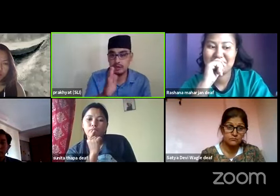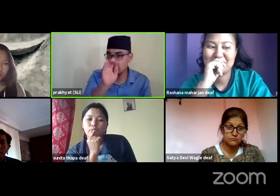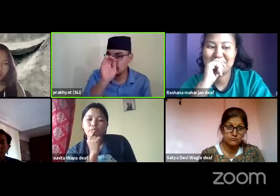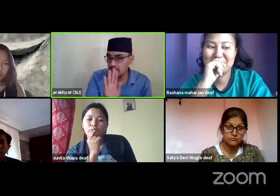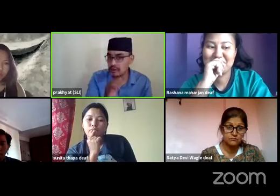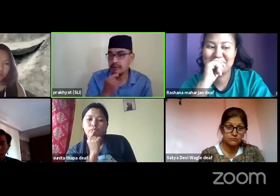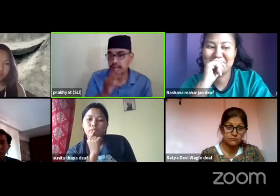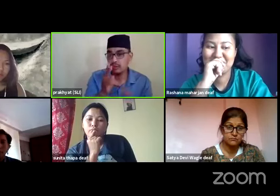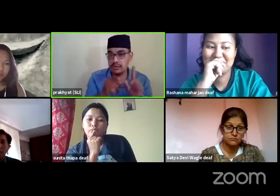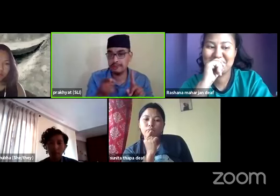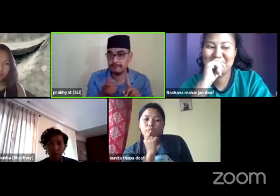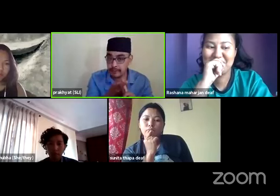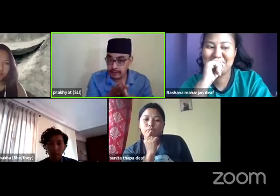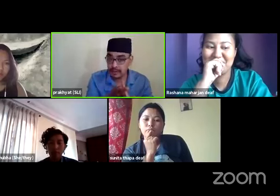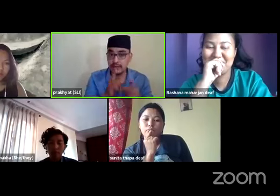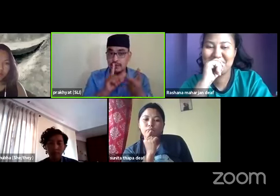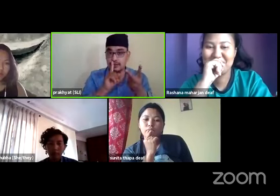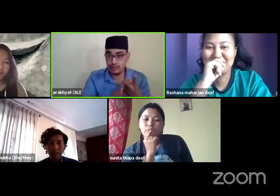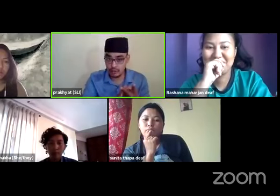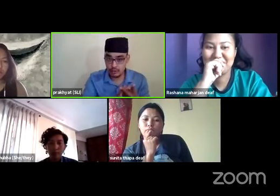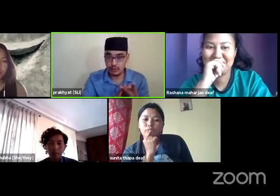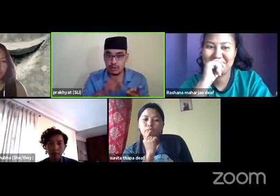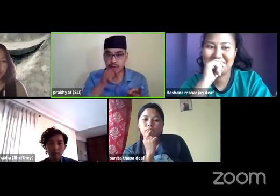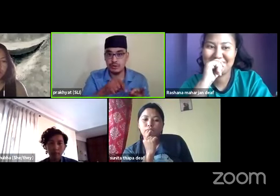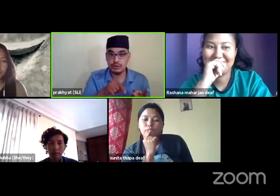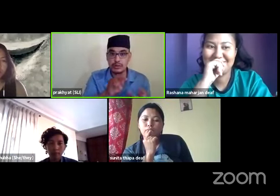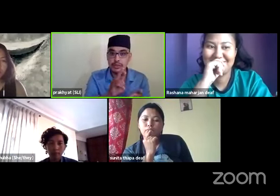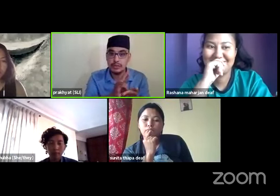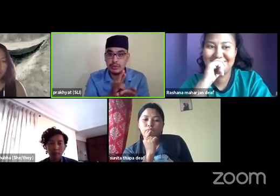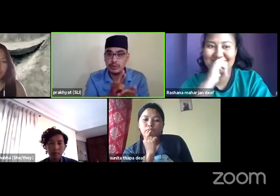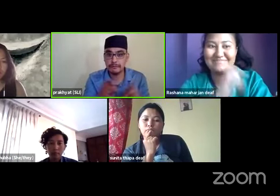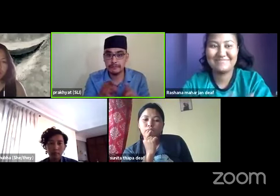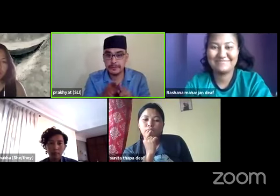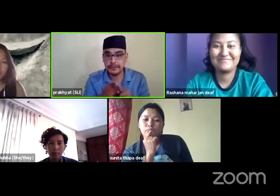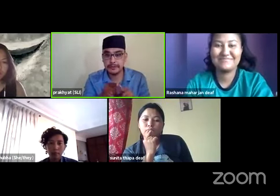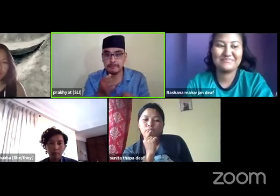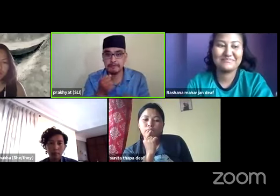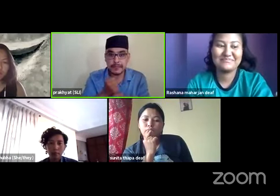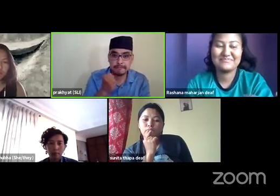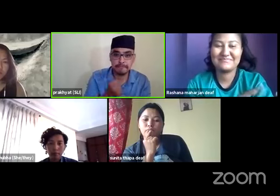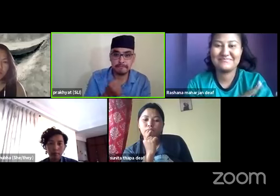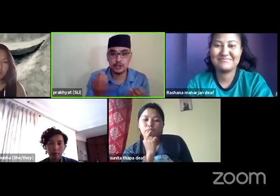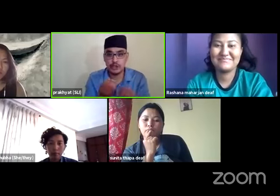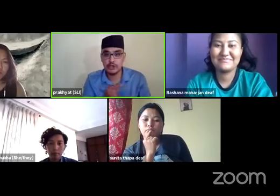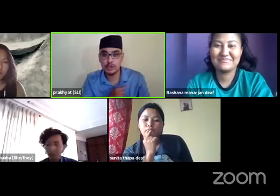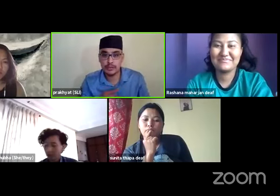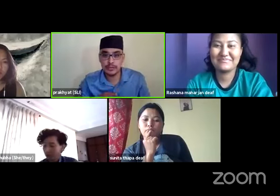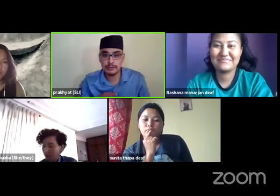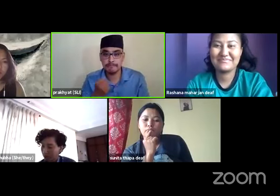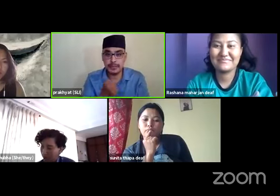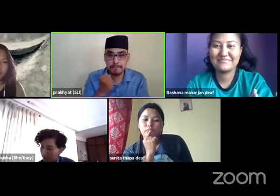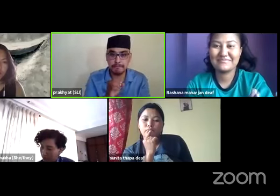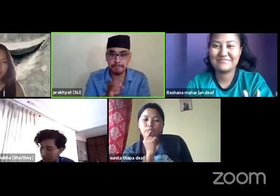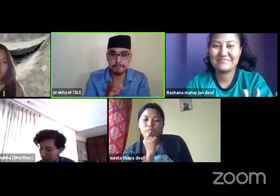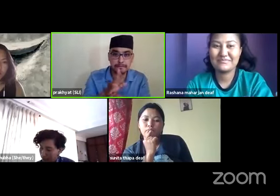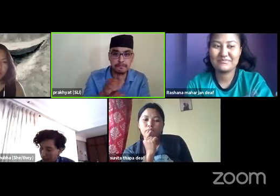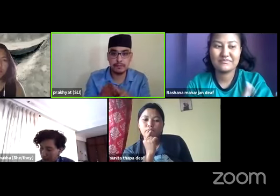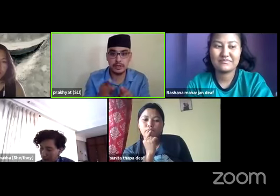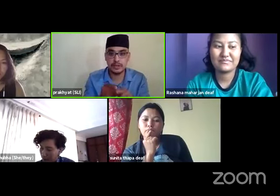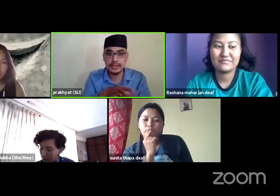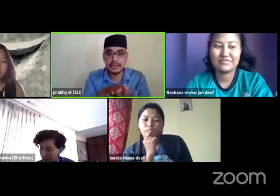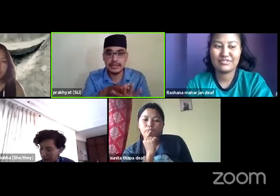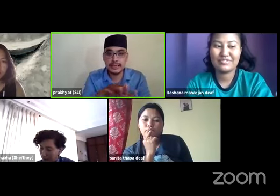कुरा सेकेन्ड कुरा चाहिँ अनि यो थ्रु आउट द रिपोर्टहरू अलिक बढी भइरहेको थियो एक्टिभिस्टहरूको कुरा अलिकति बढी चाहिँ हाइलाइट भएको हो कि जस्तो देख्दाखेरि